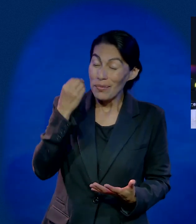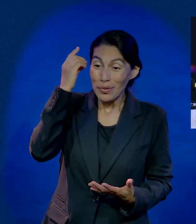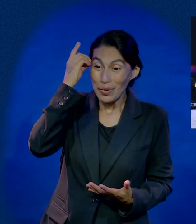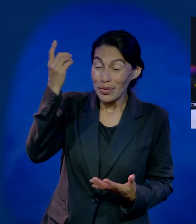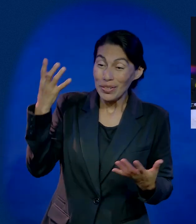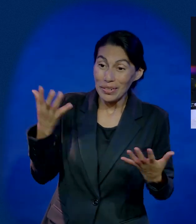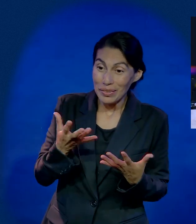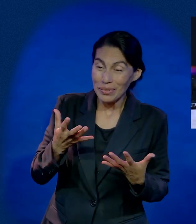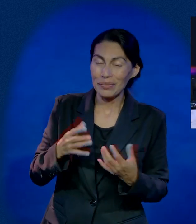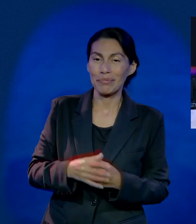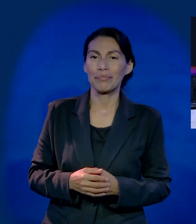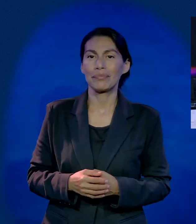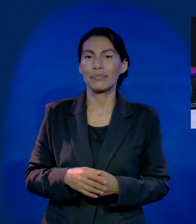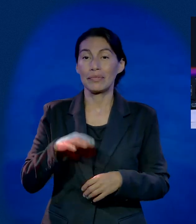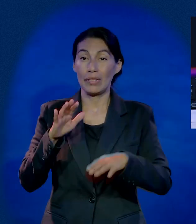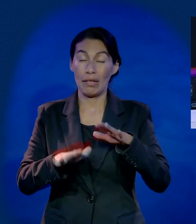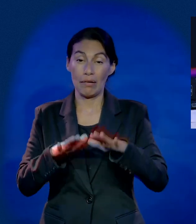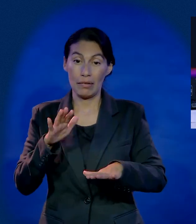Dios hizo.